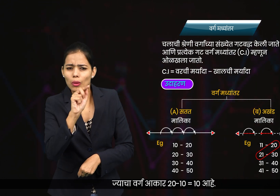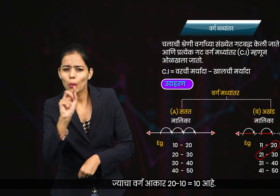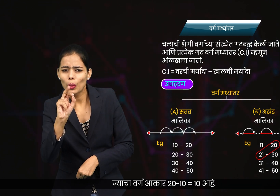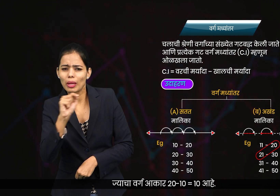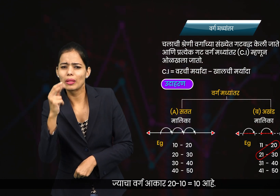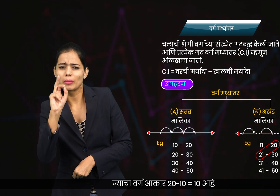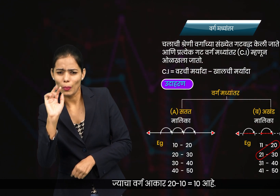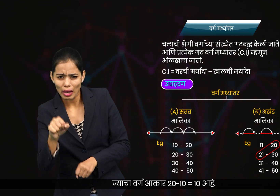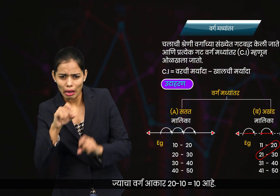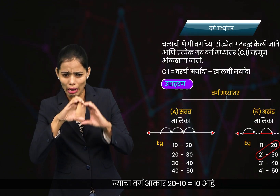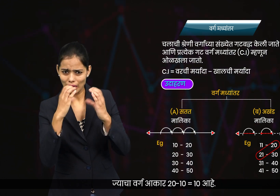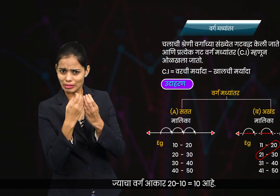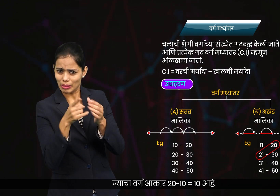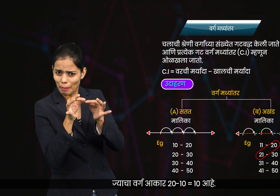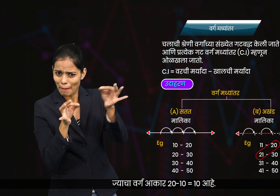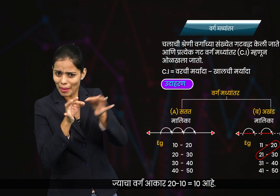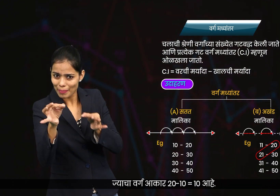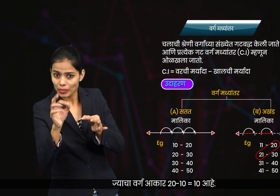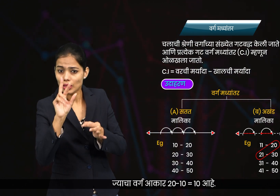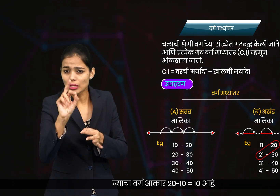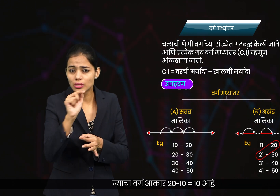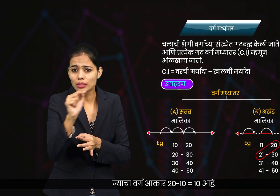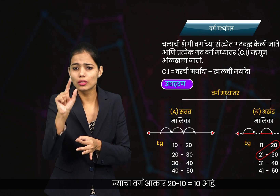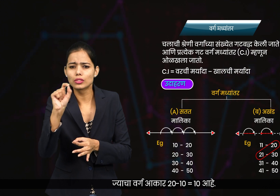आकार 20 वजा 10 बरोबर 10 आहे.